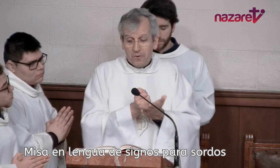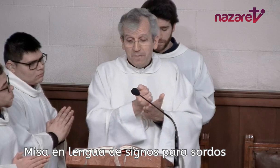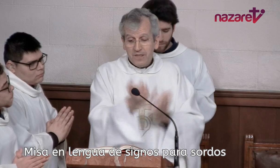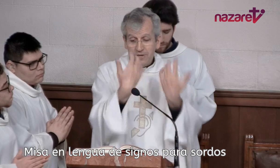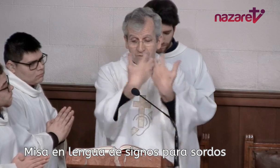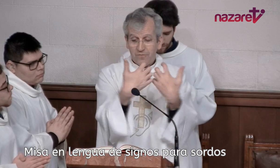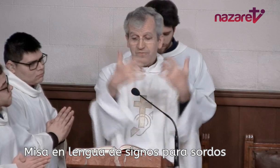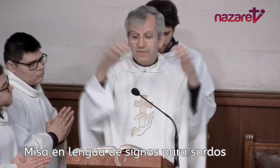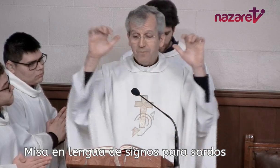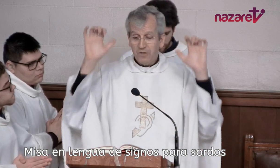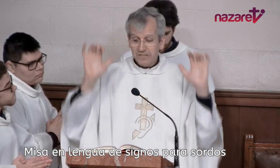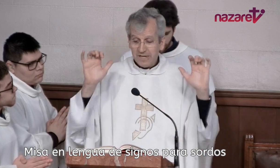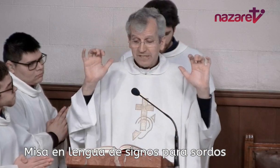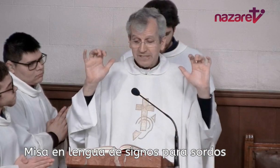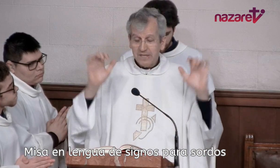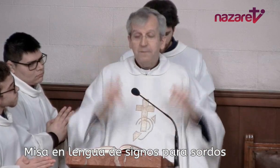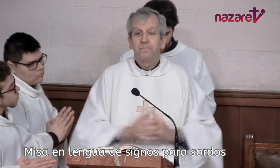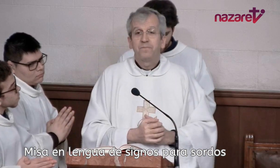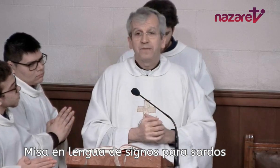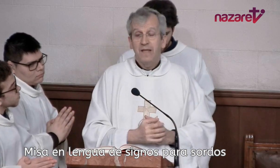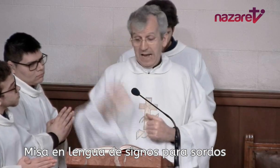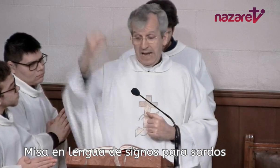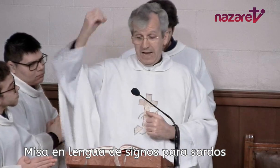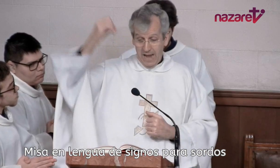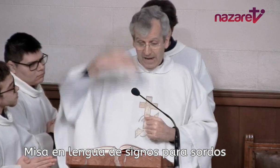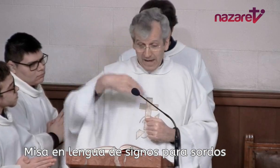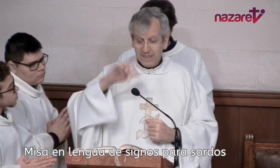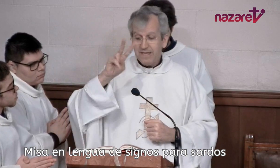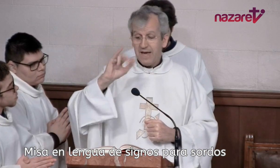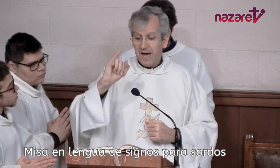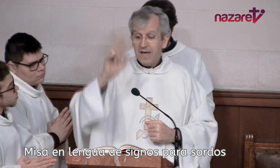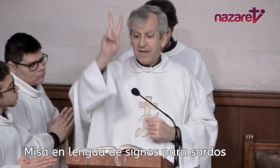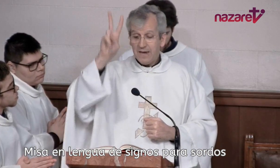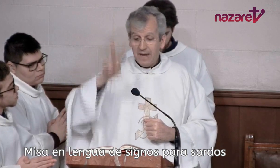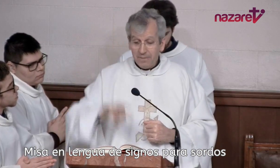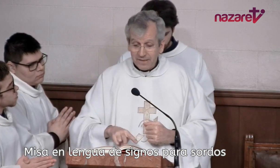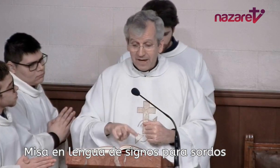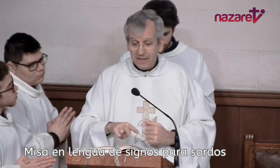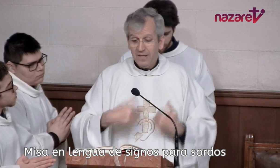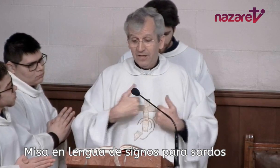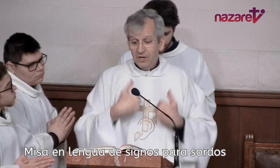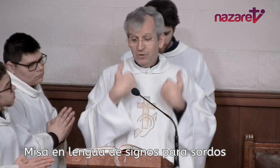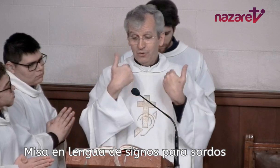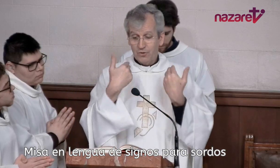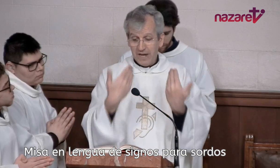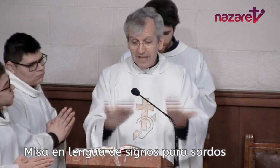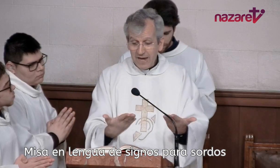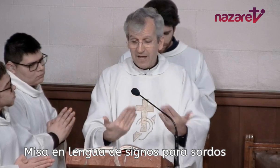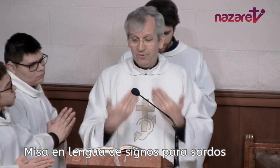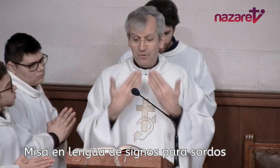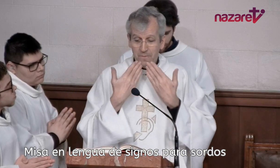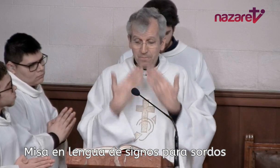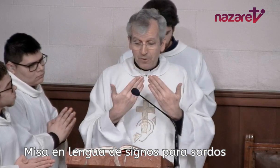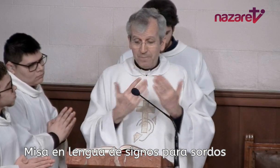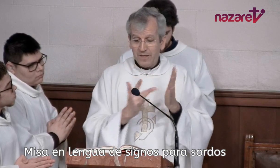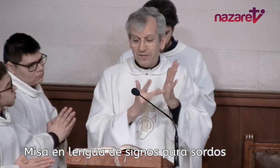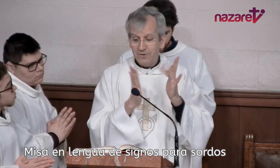por medio de Moisés. La gracia y la verdad nos han llegado por medio